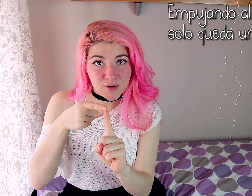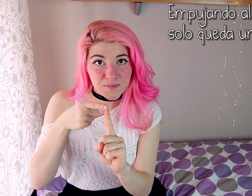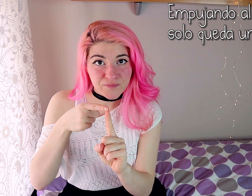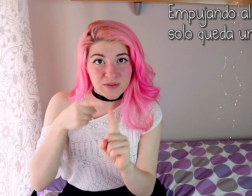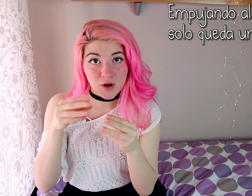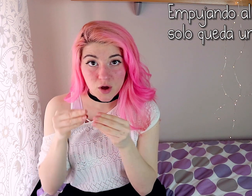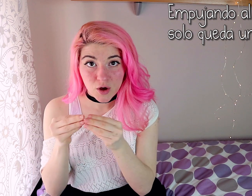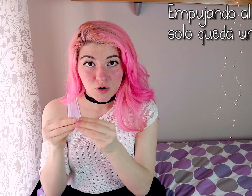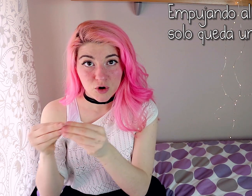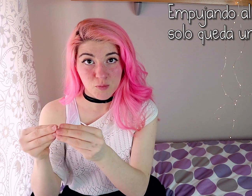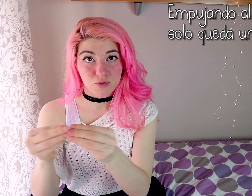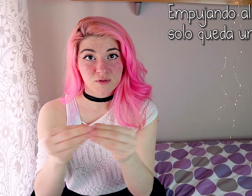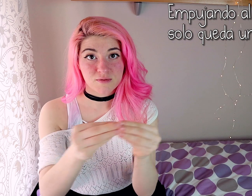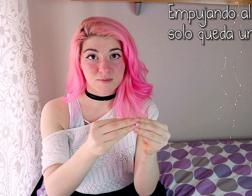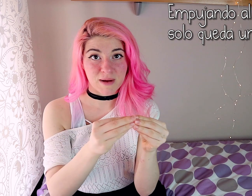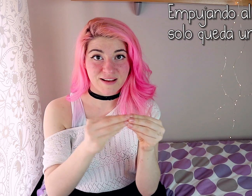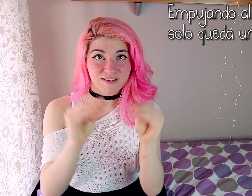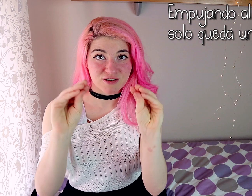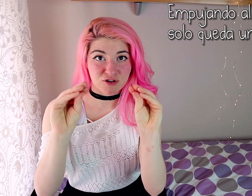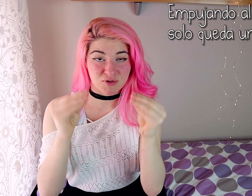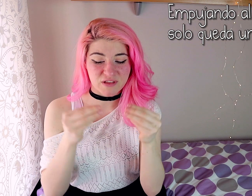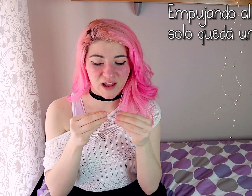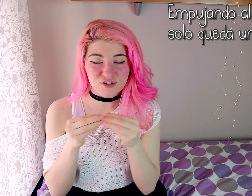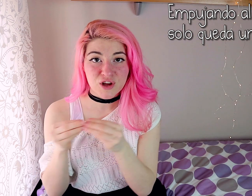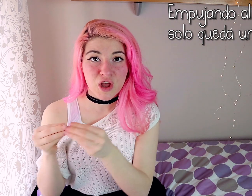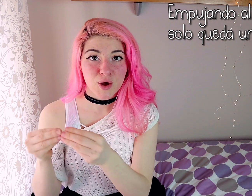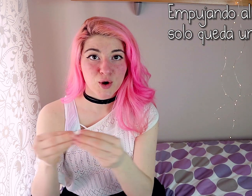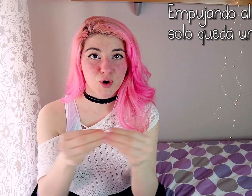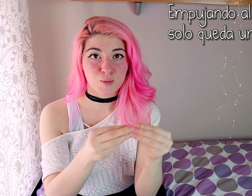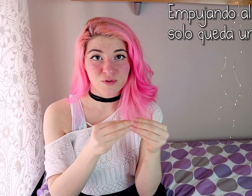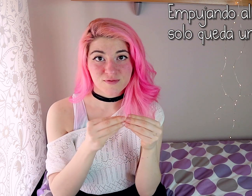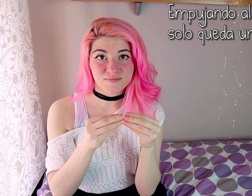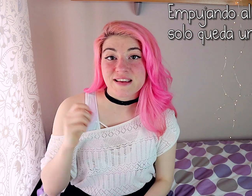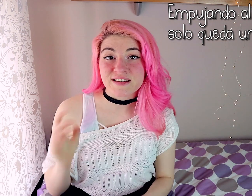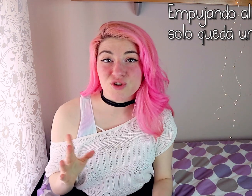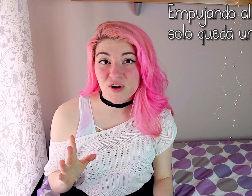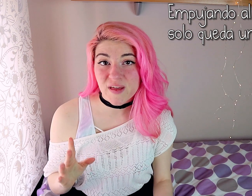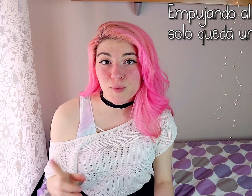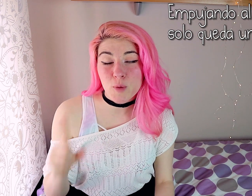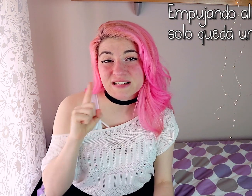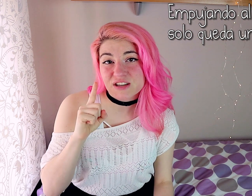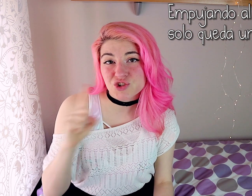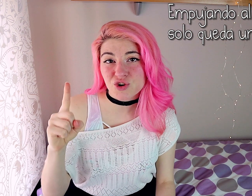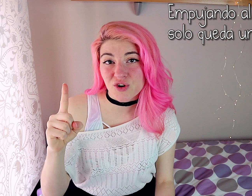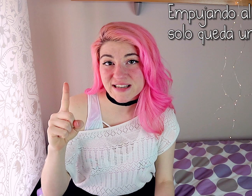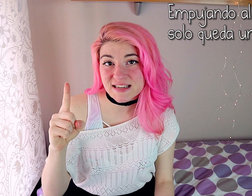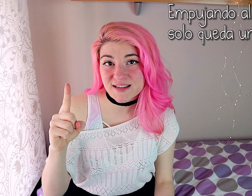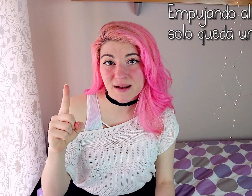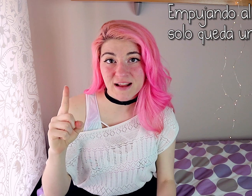común, ¿vale? Que es con los puños cerrados. Y solo queda un poco más, solo es así, ¿vale?